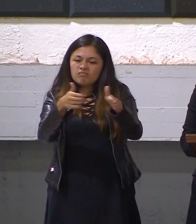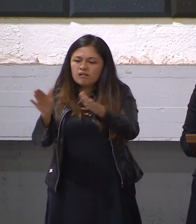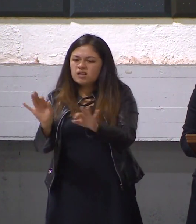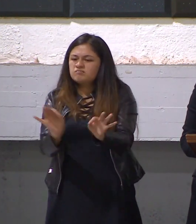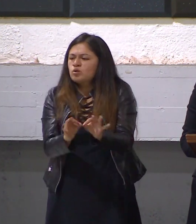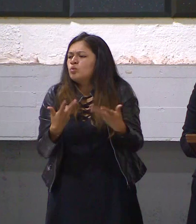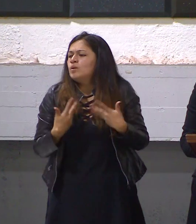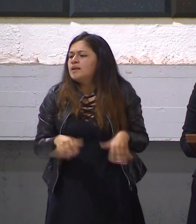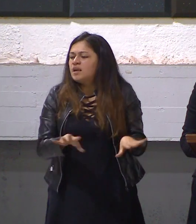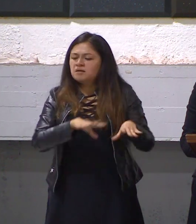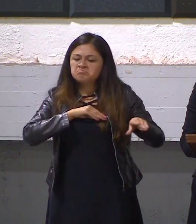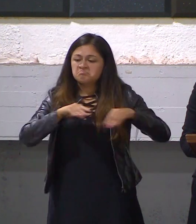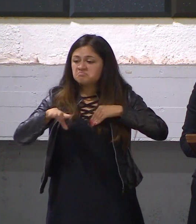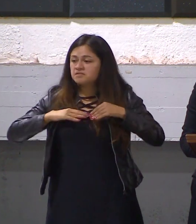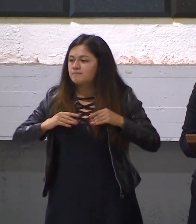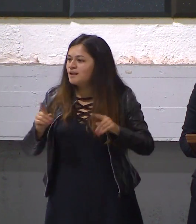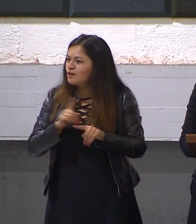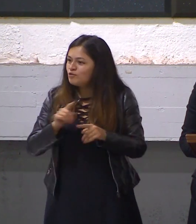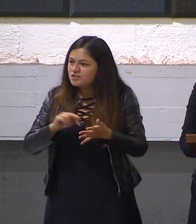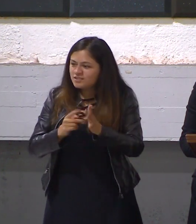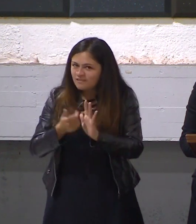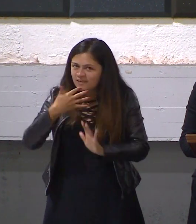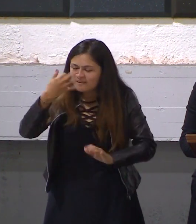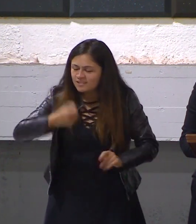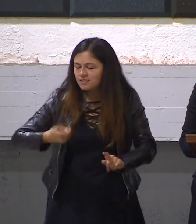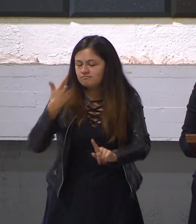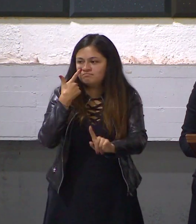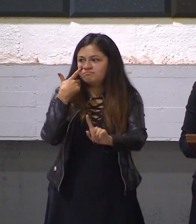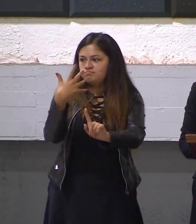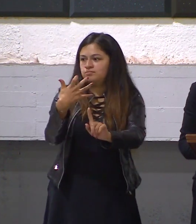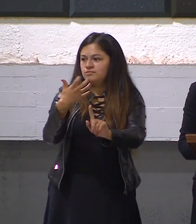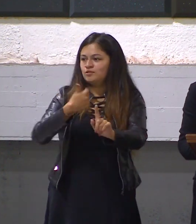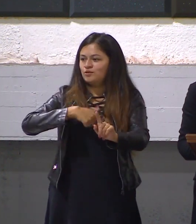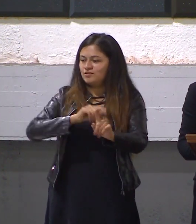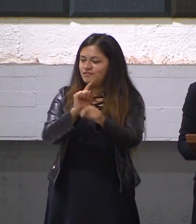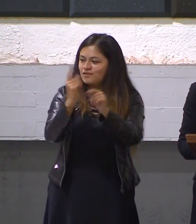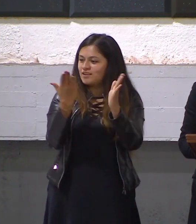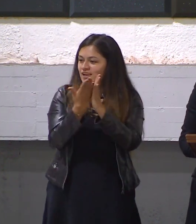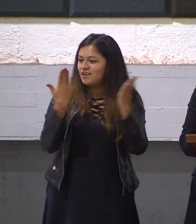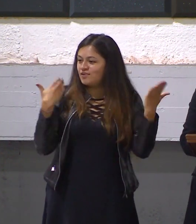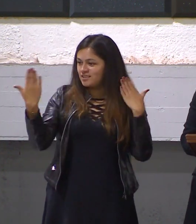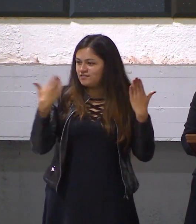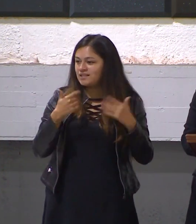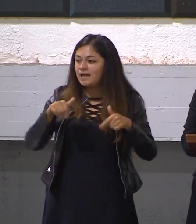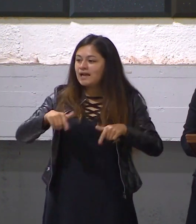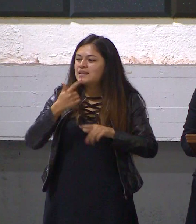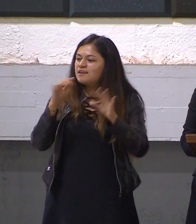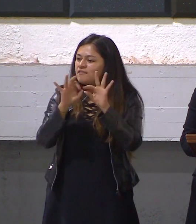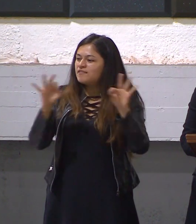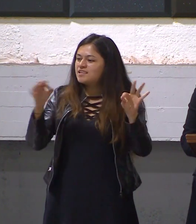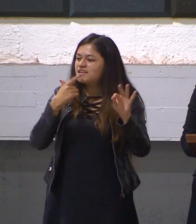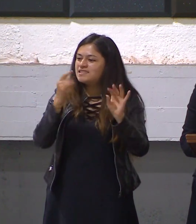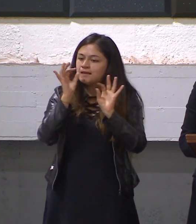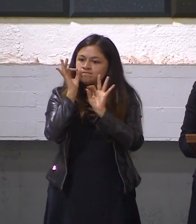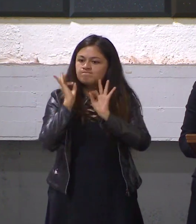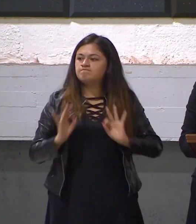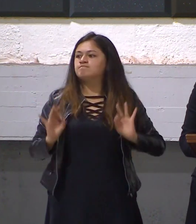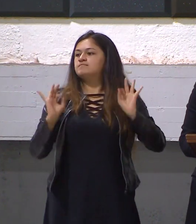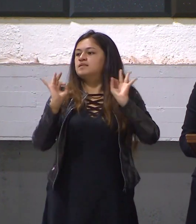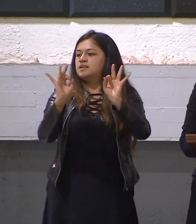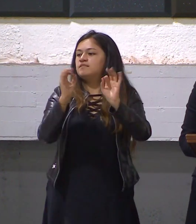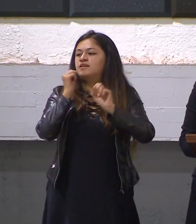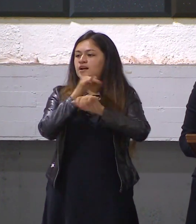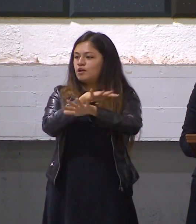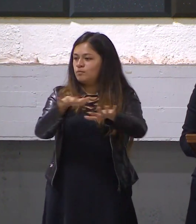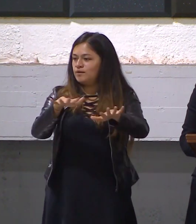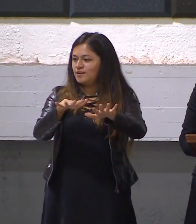proyectarnos y hacer algo como lo que nosotros nos merecemos esta administración dice dignificar lo público entonces porque somos